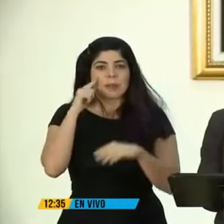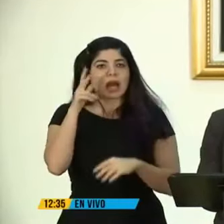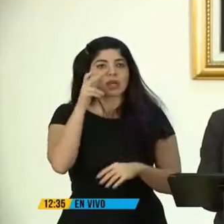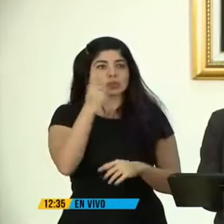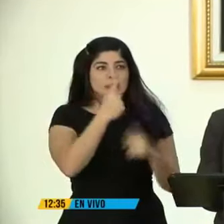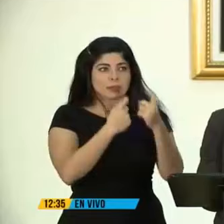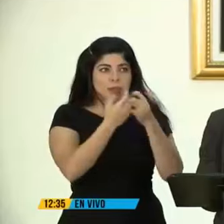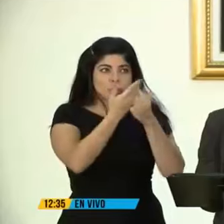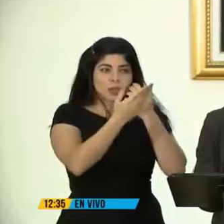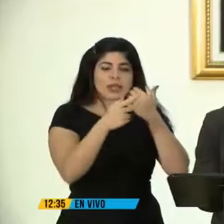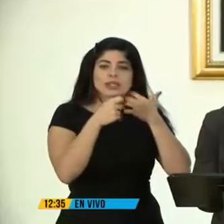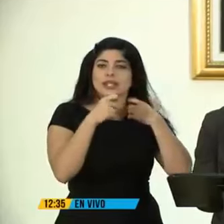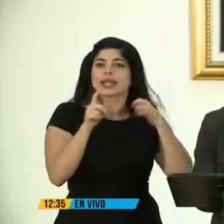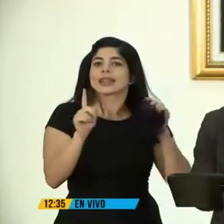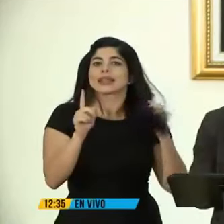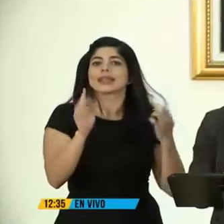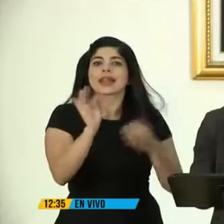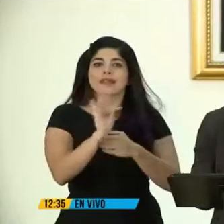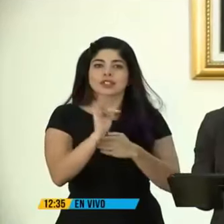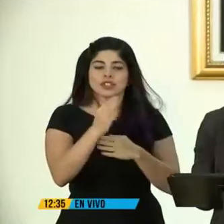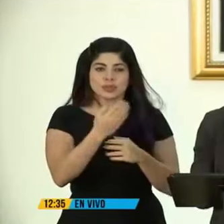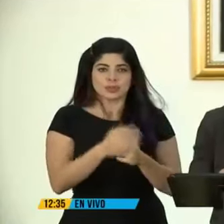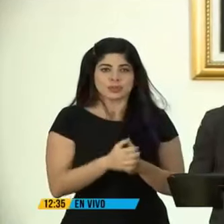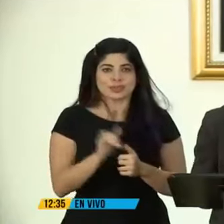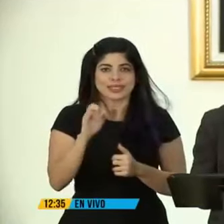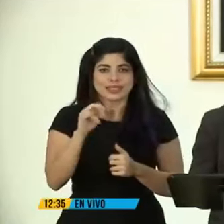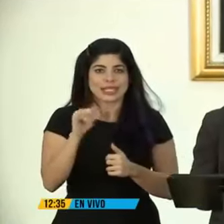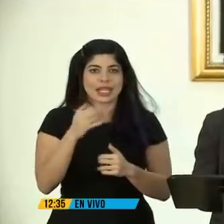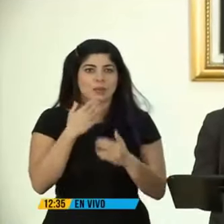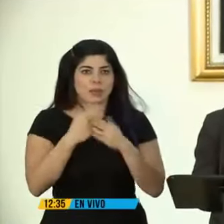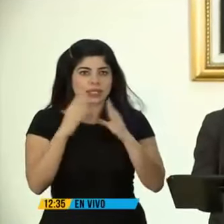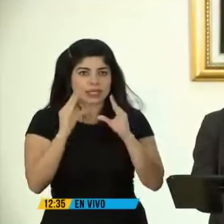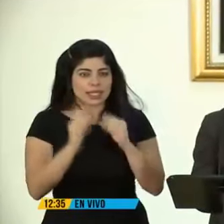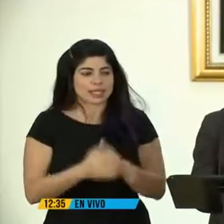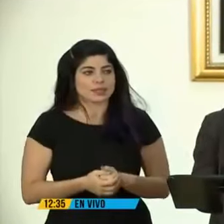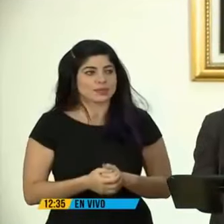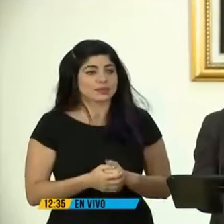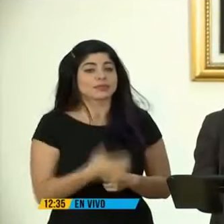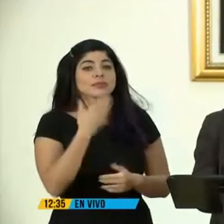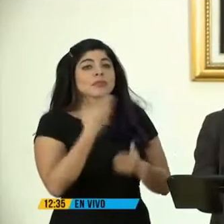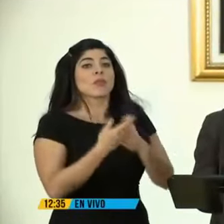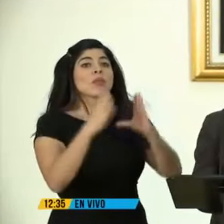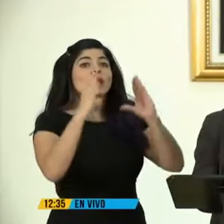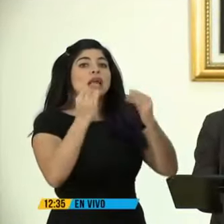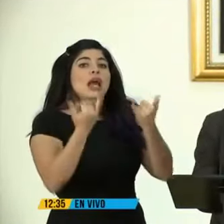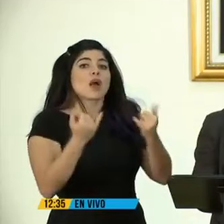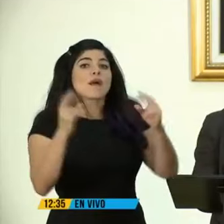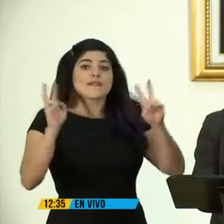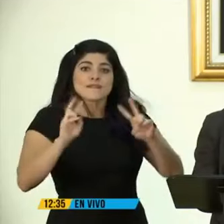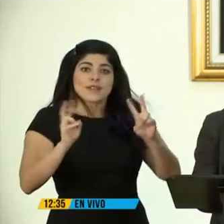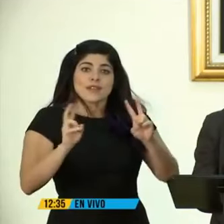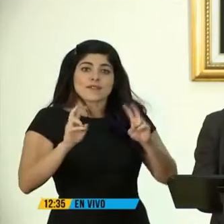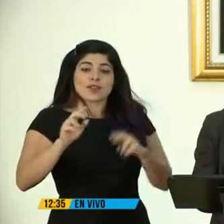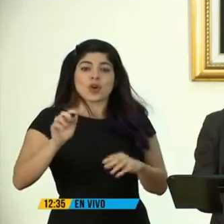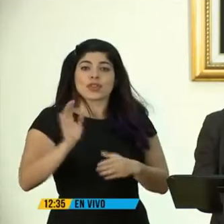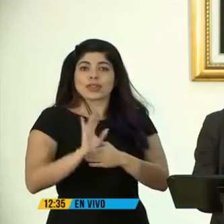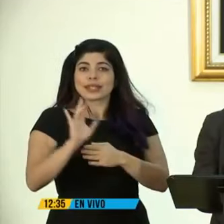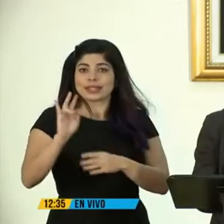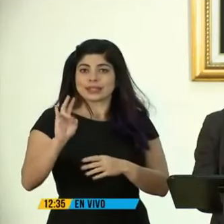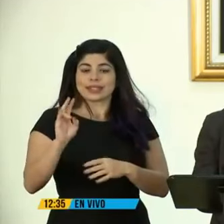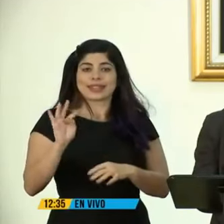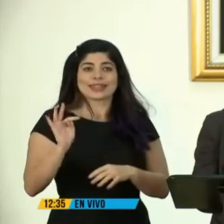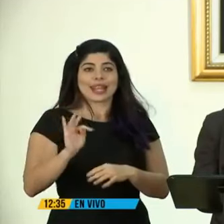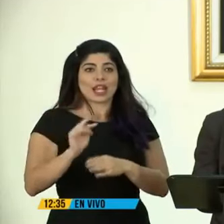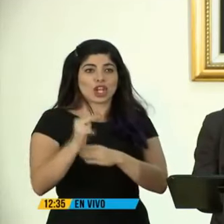la consulta de los medios televisivos. Yesenia Alvarado, muy buenas tardes. Gracias, muy buenas tardes. Estamos en vivo en Telenoticias y